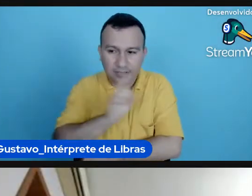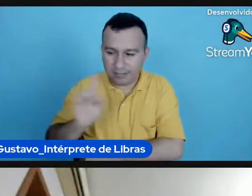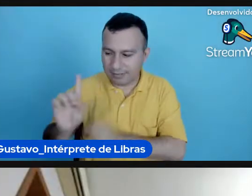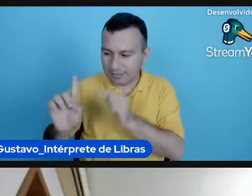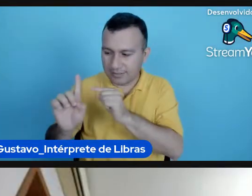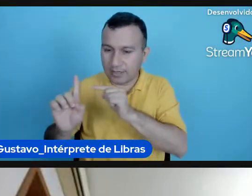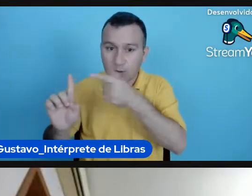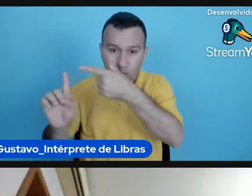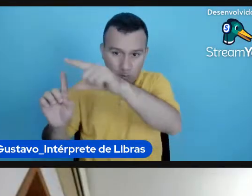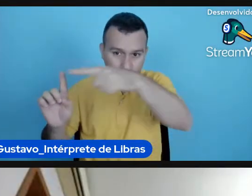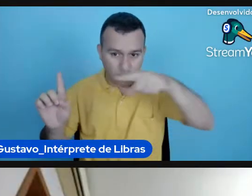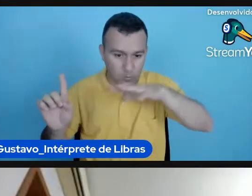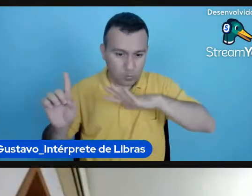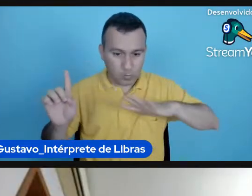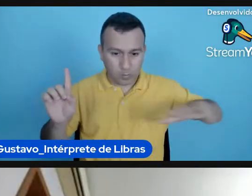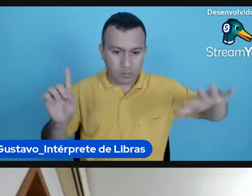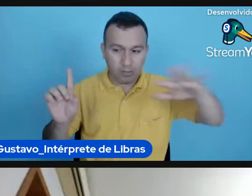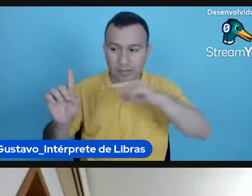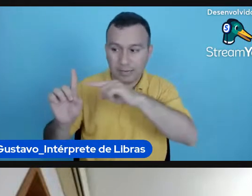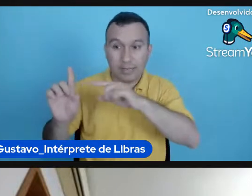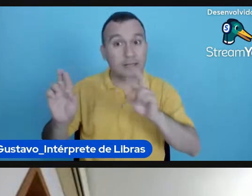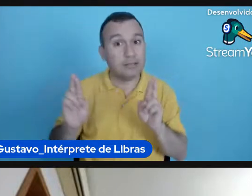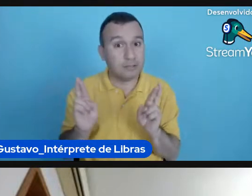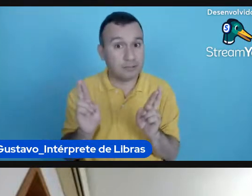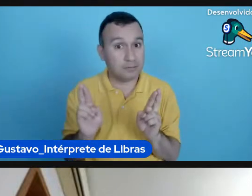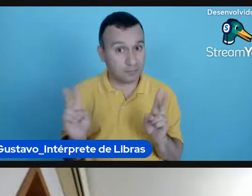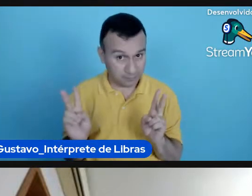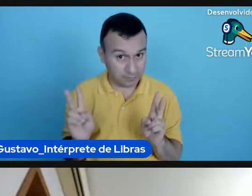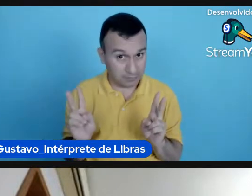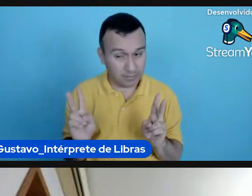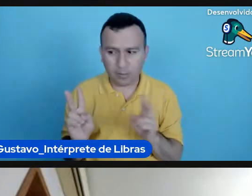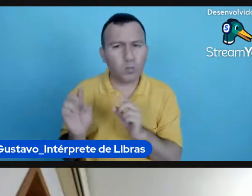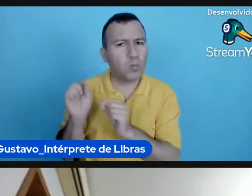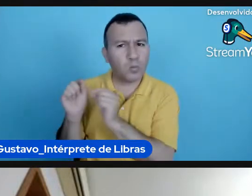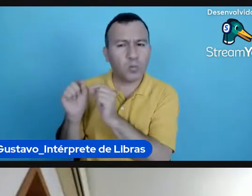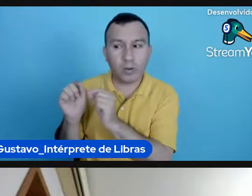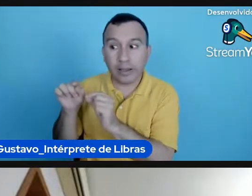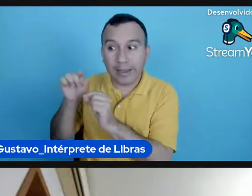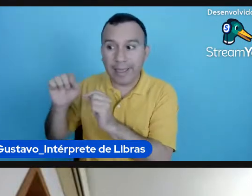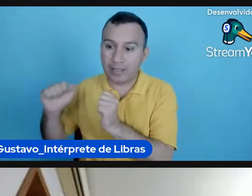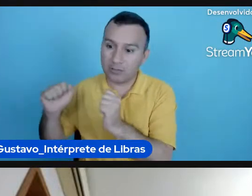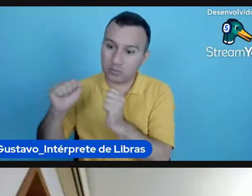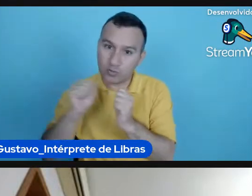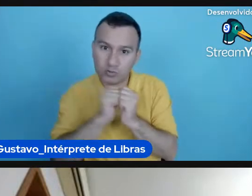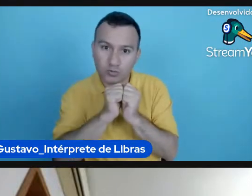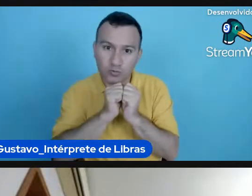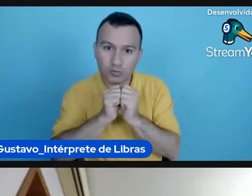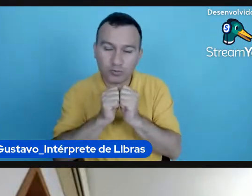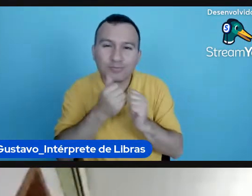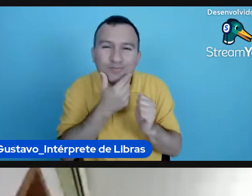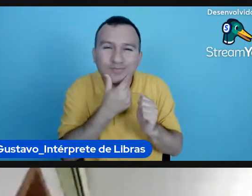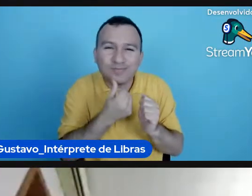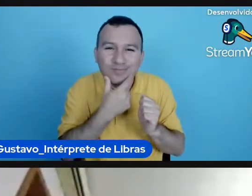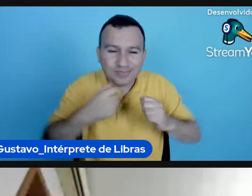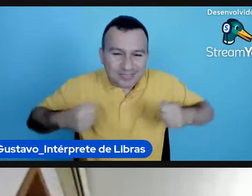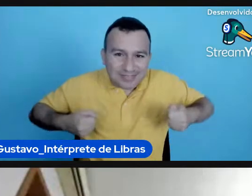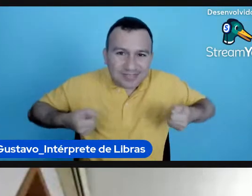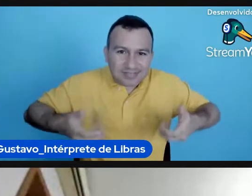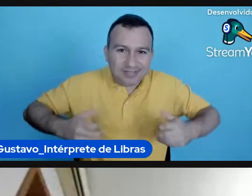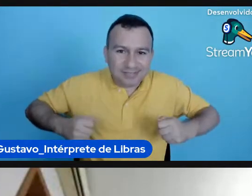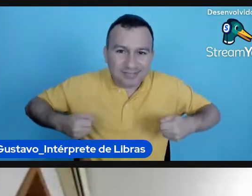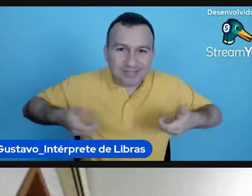tentando fazer com que o aluno, né, que é cadeirante, né, o aluno que tem deficiência, ele se integre à atividade, ele